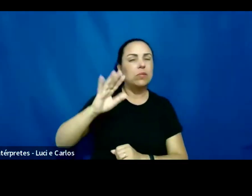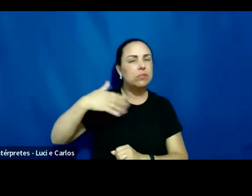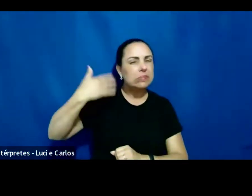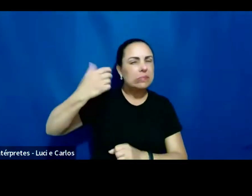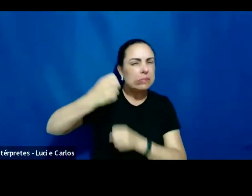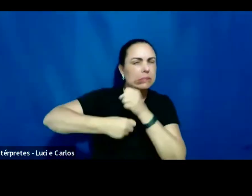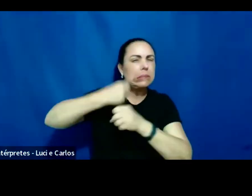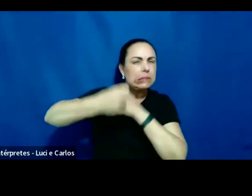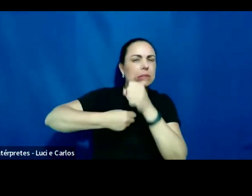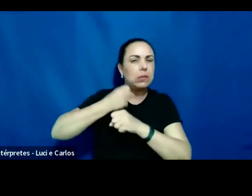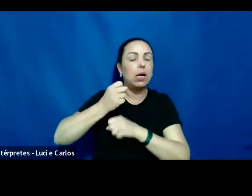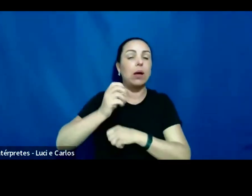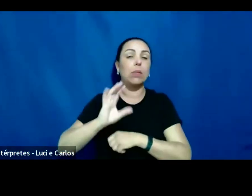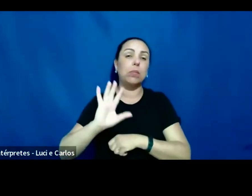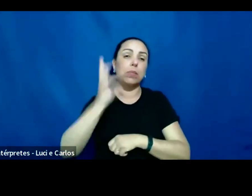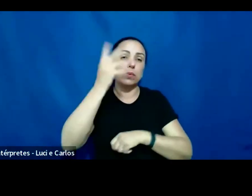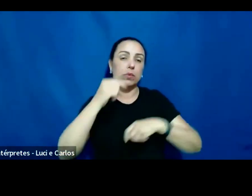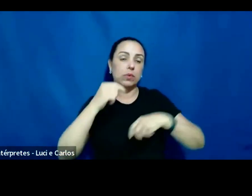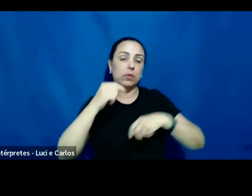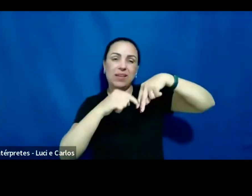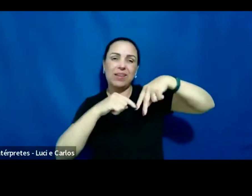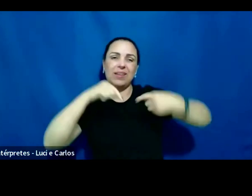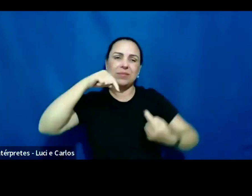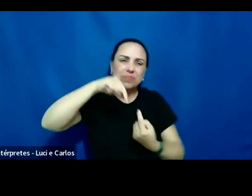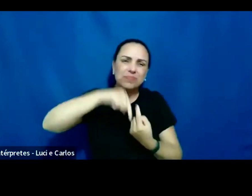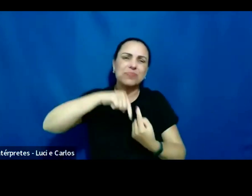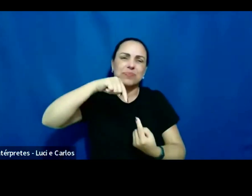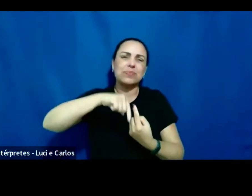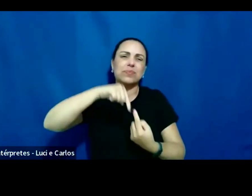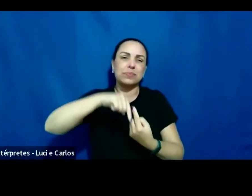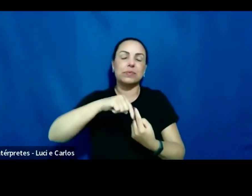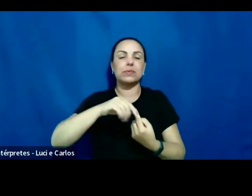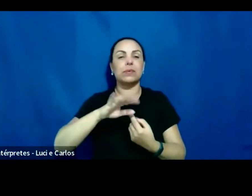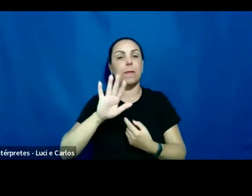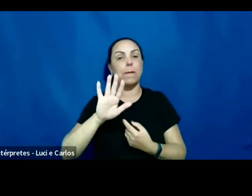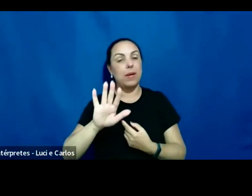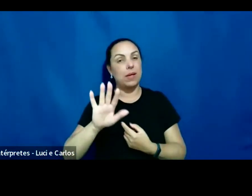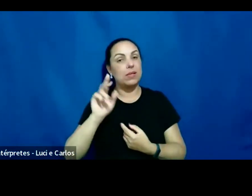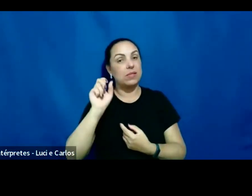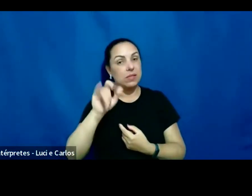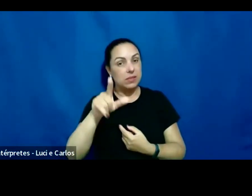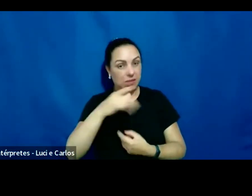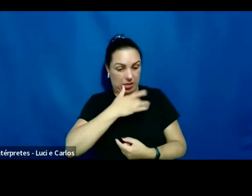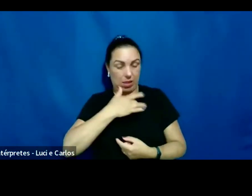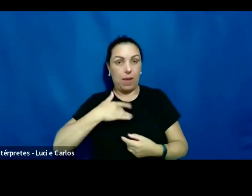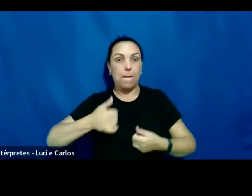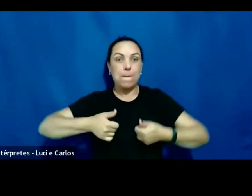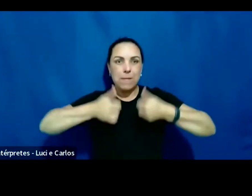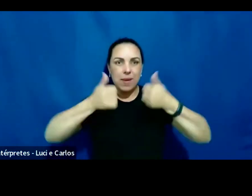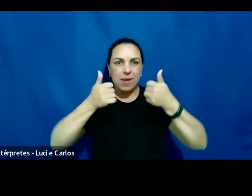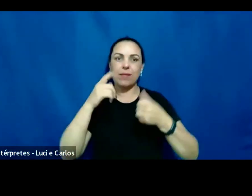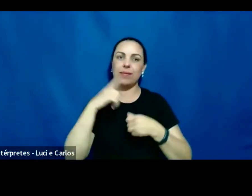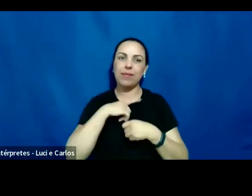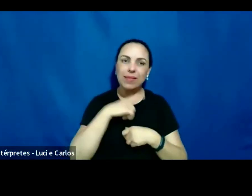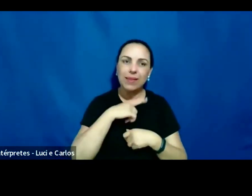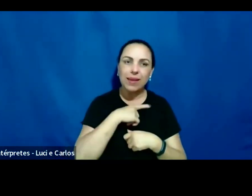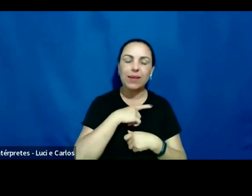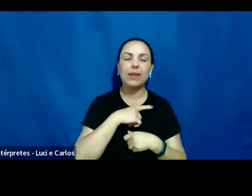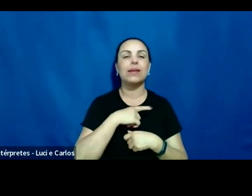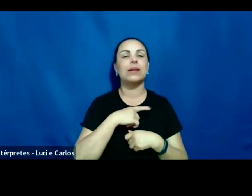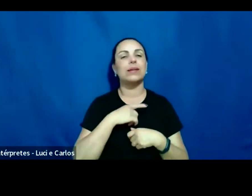antes disso, não. Um organismo saudável, ele não fica doente. Lembre-se disso, tá? Só que tem